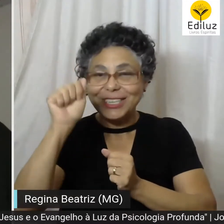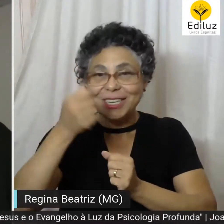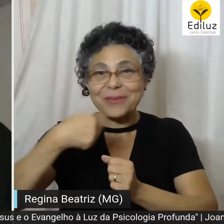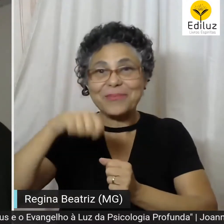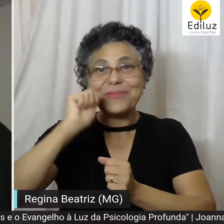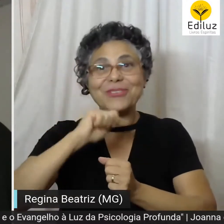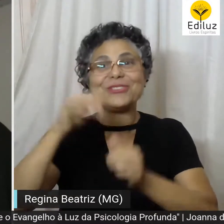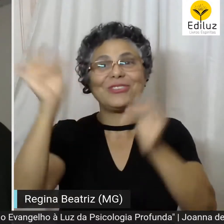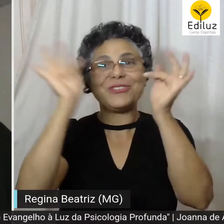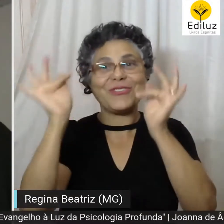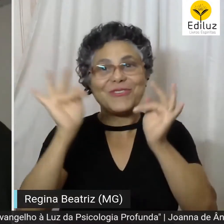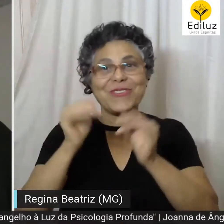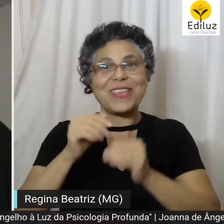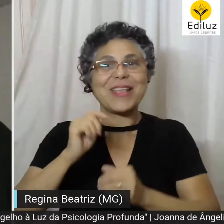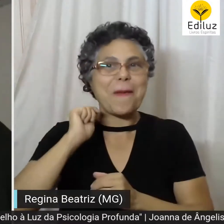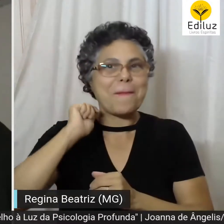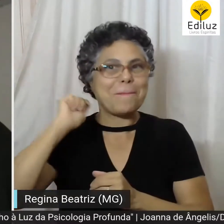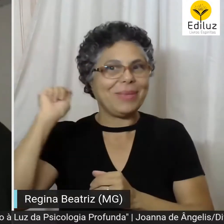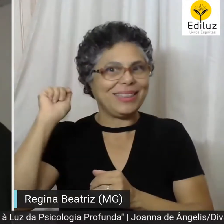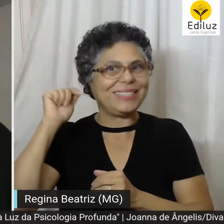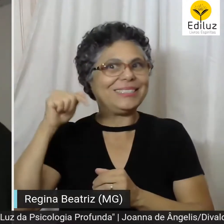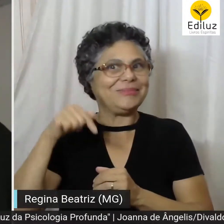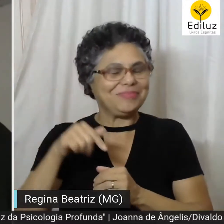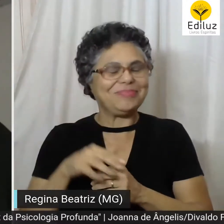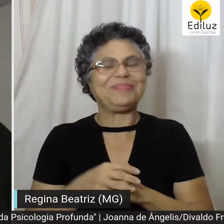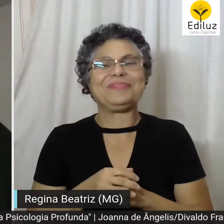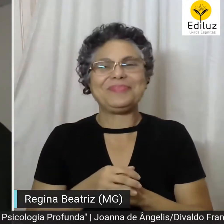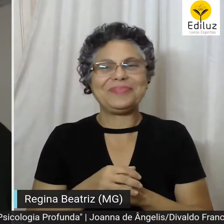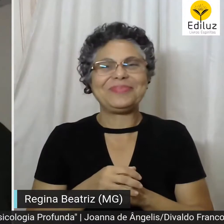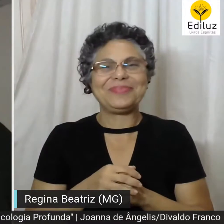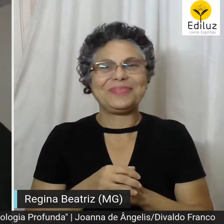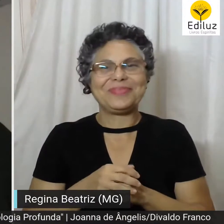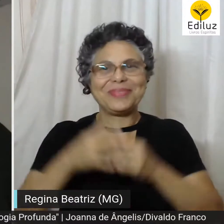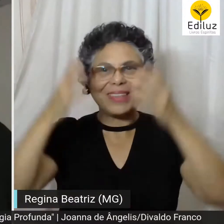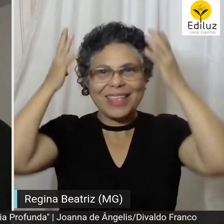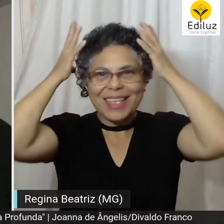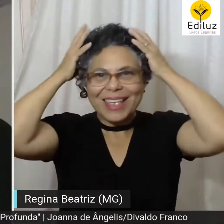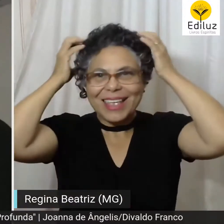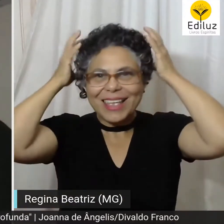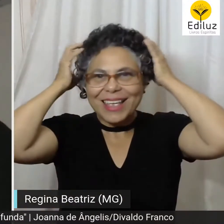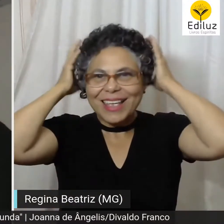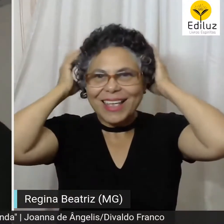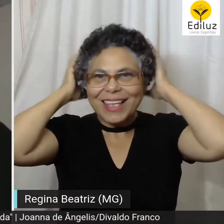Minas Gerais. Eu tenho cabelos curtos,